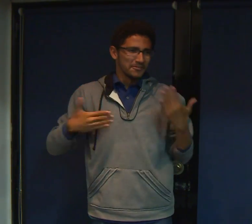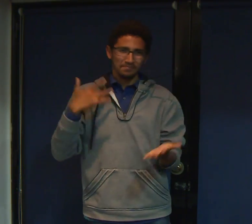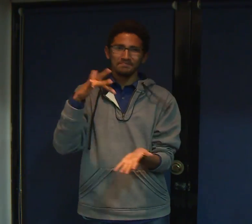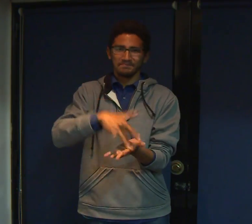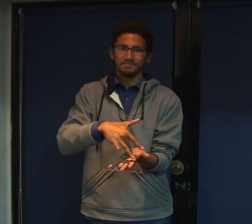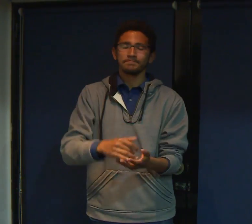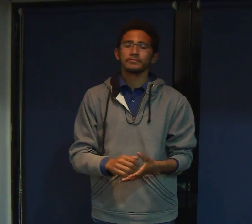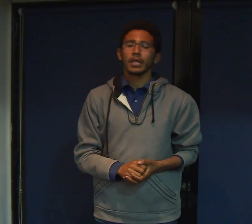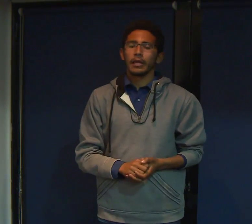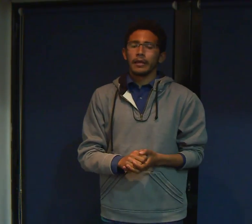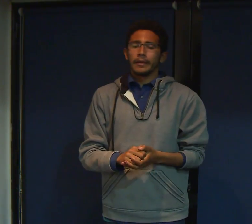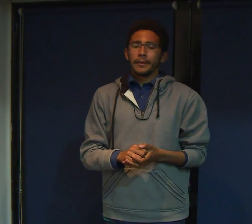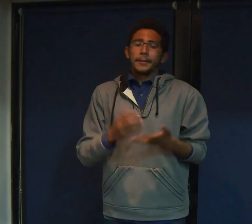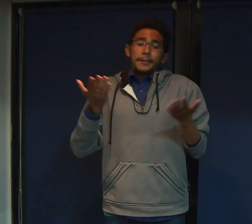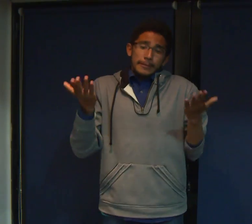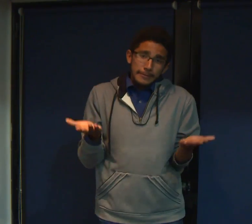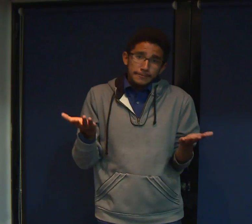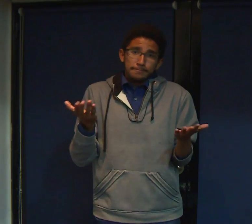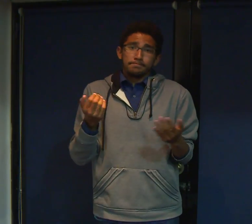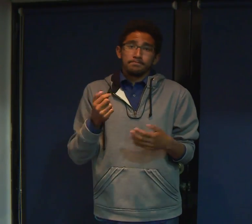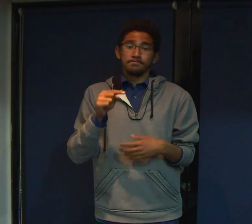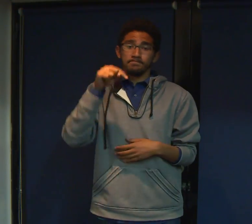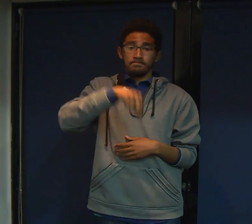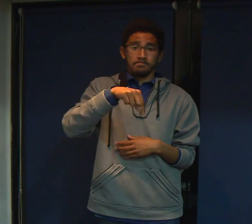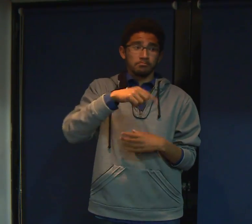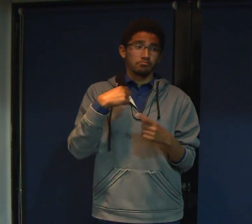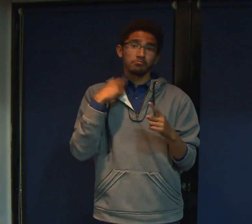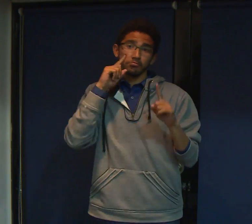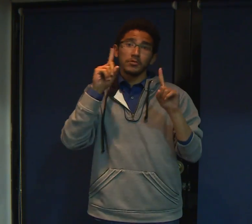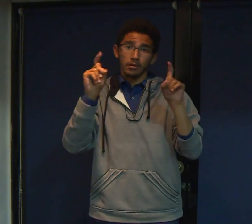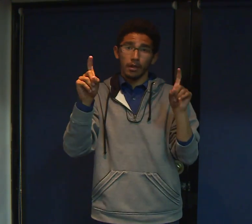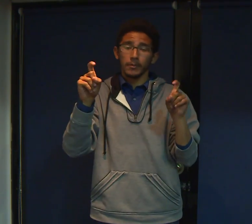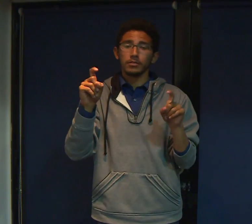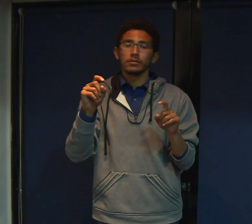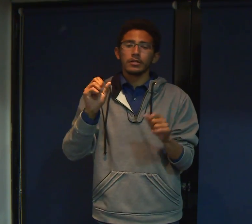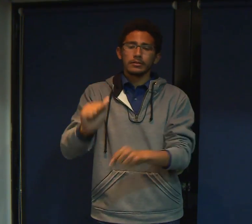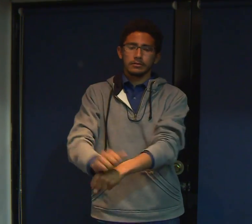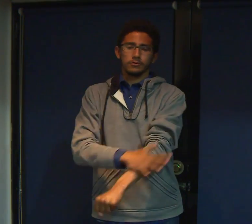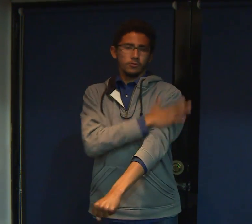que este tipo de actividades como este café son muy emotivas, muy interesantes.